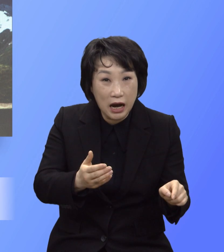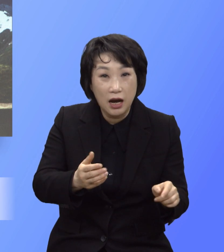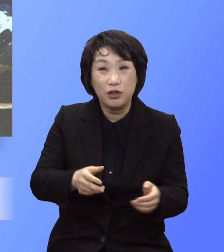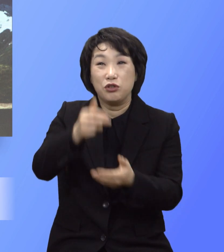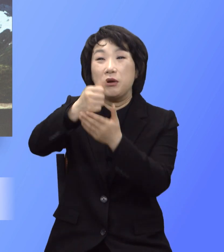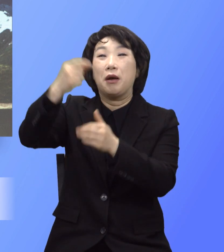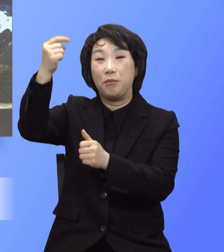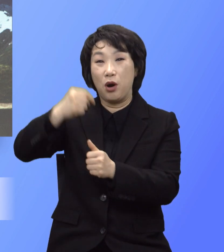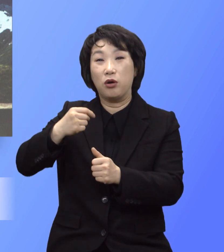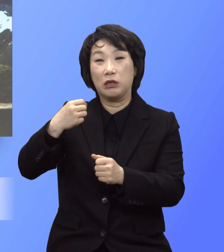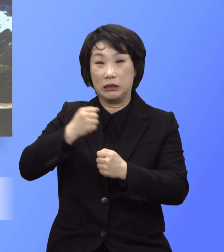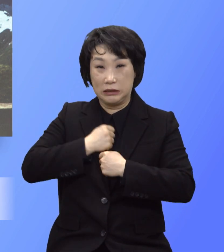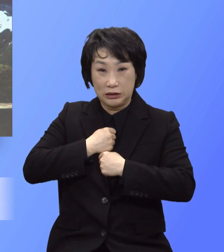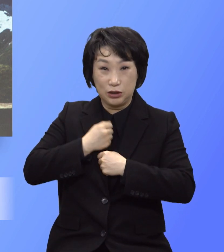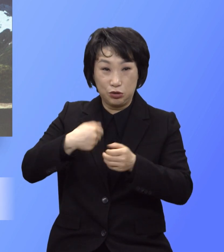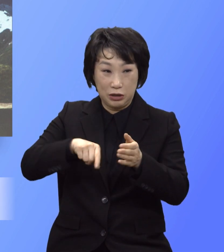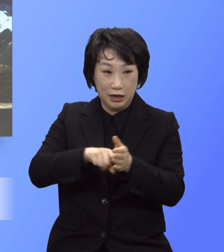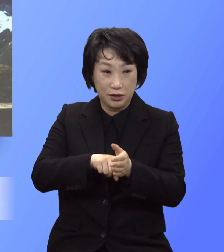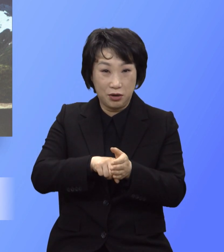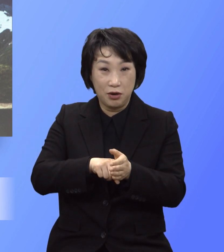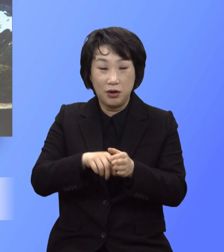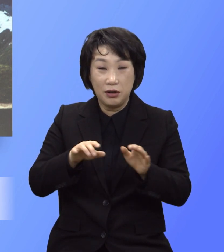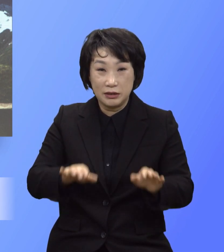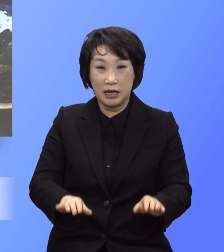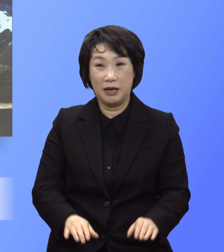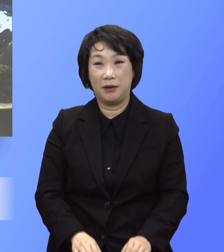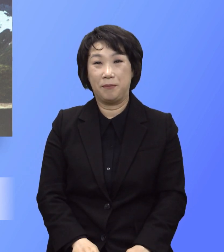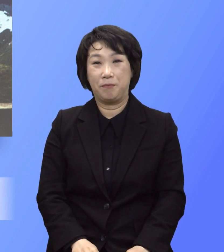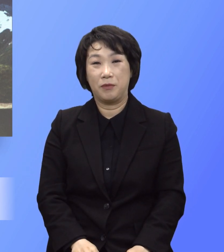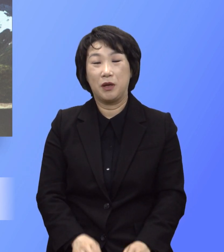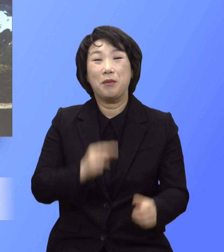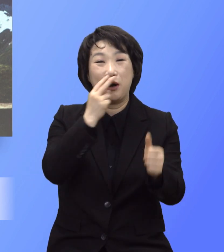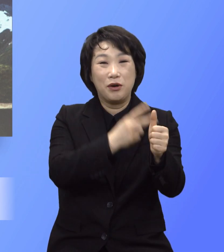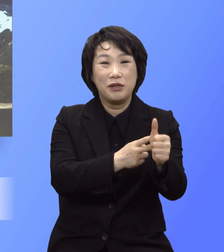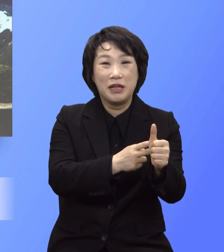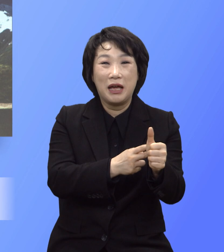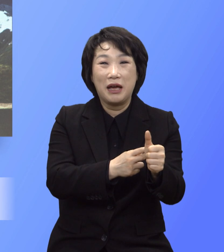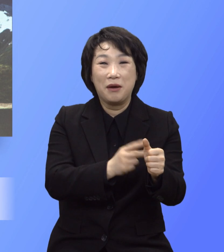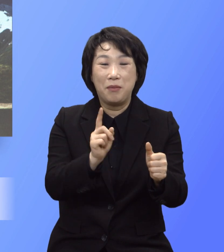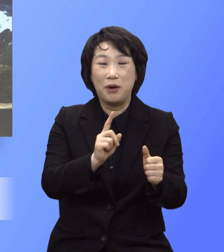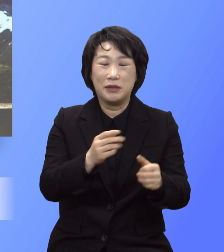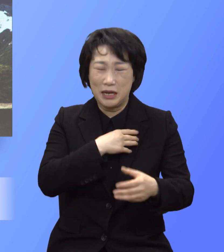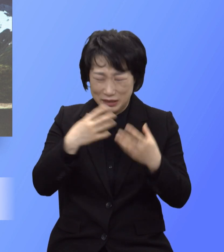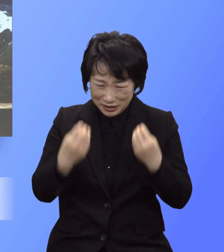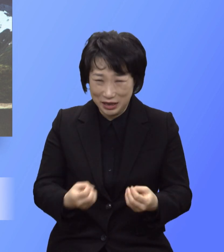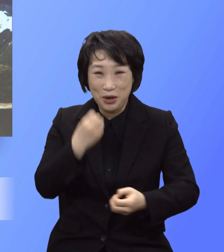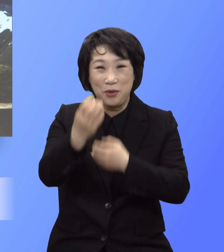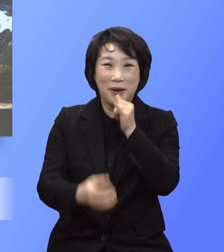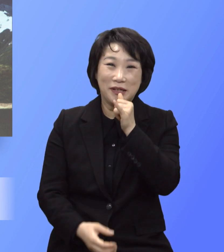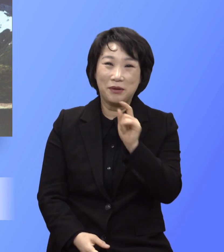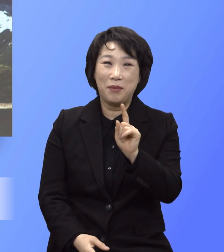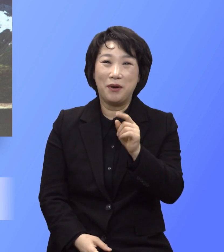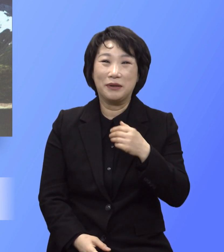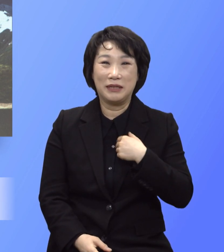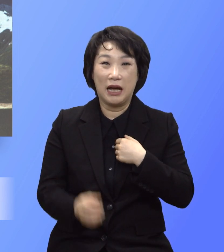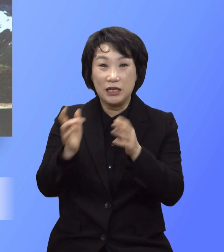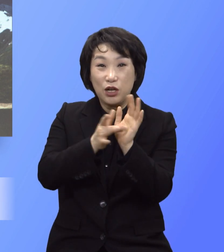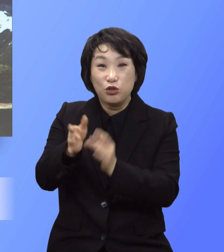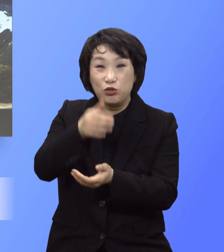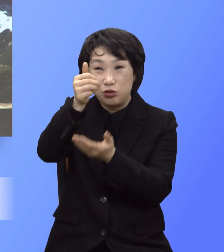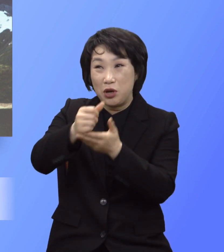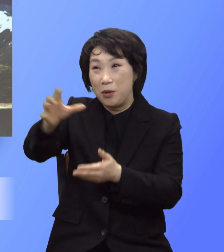주님의 명령을 지키기 위해서. 바울은 그래서 자신 있게 말하기를 내가